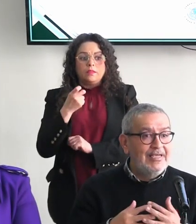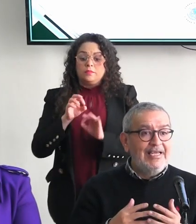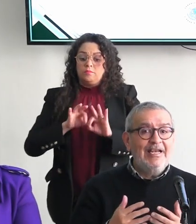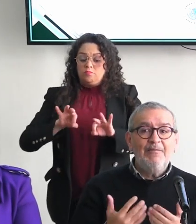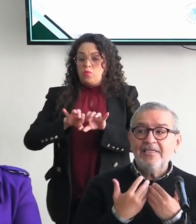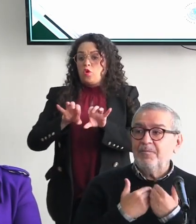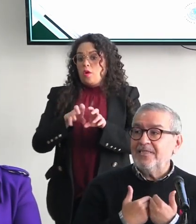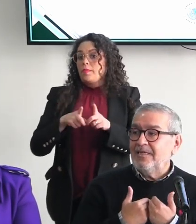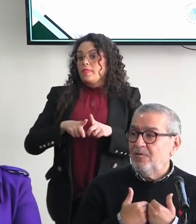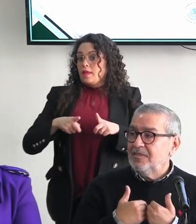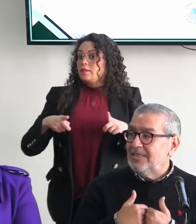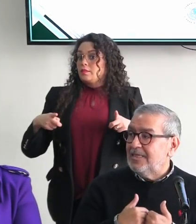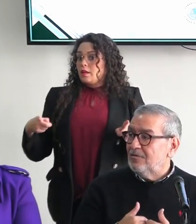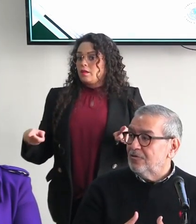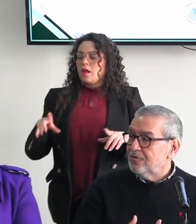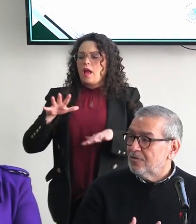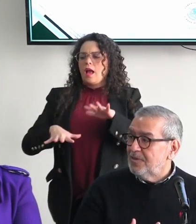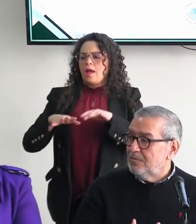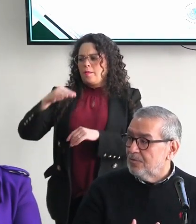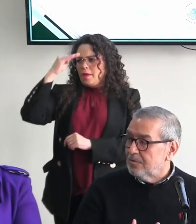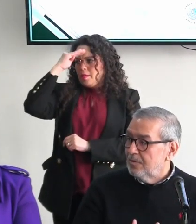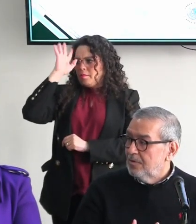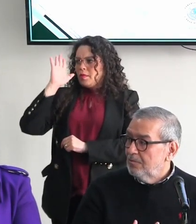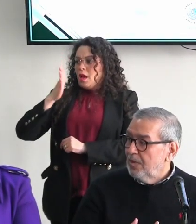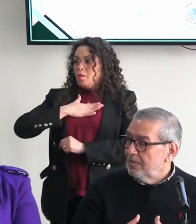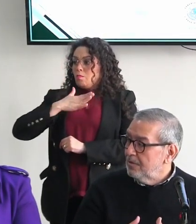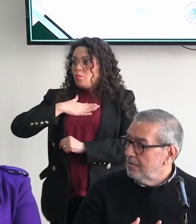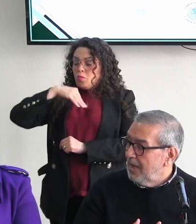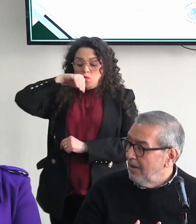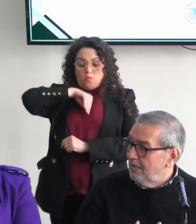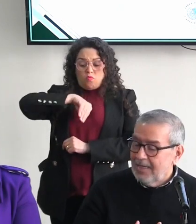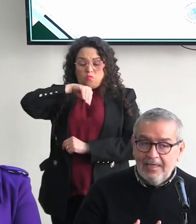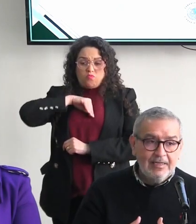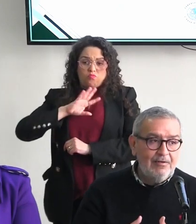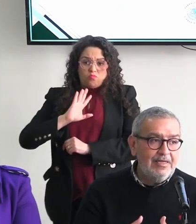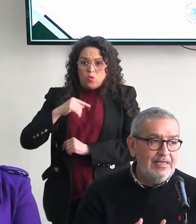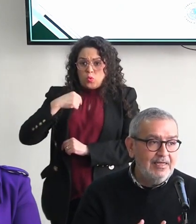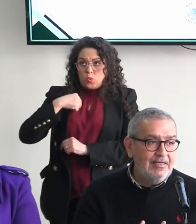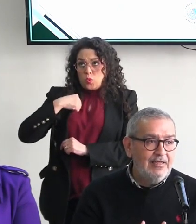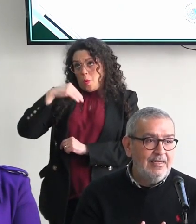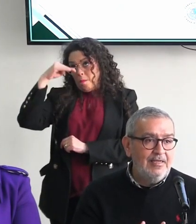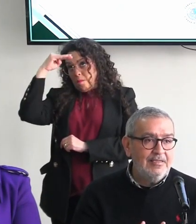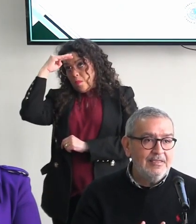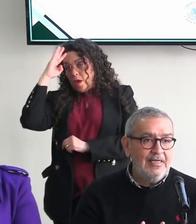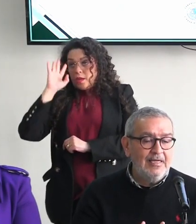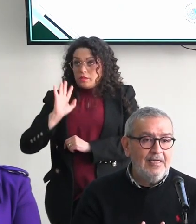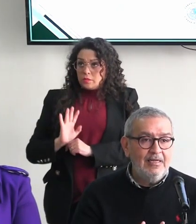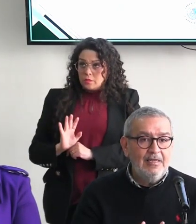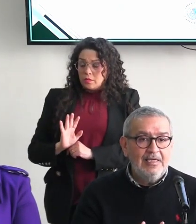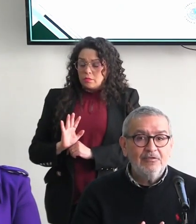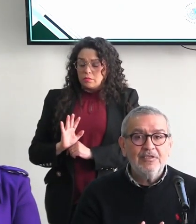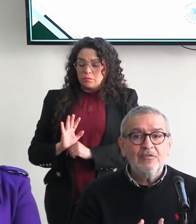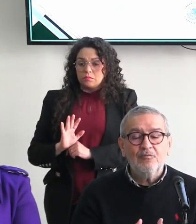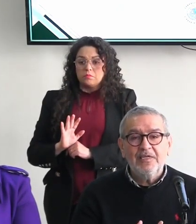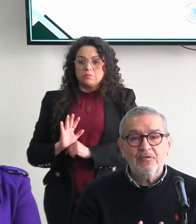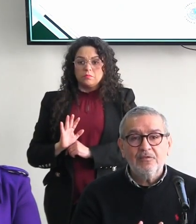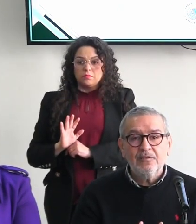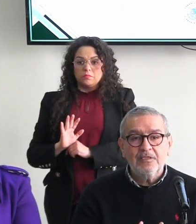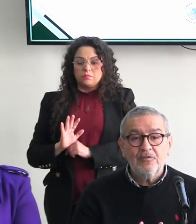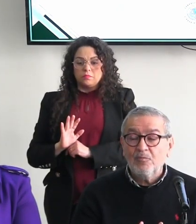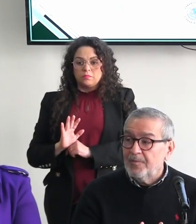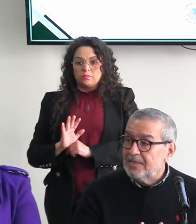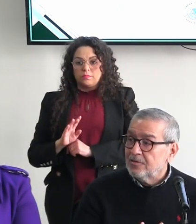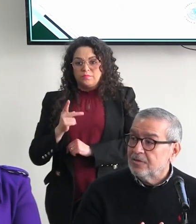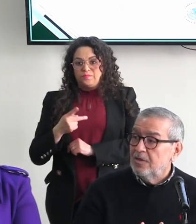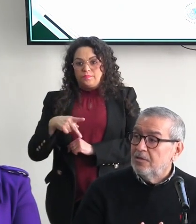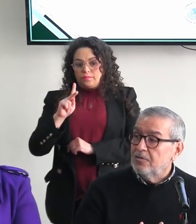cosas. Generalmente pensamos desde nosotros mismos. Bueno, ahora creo que estos instrumentos,